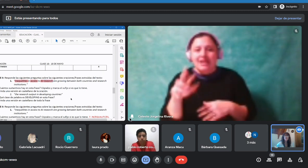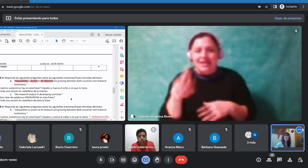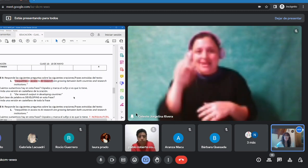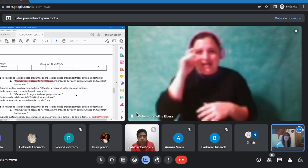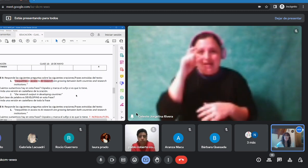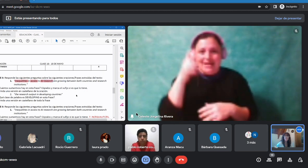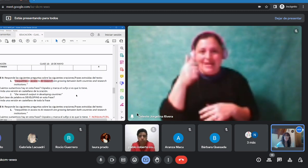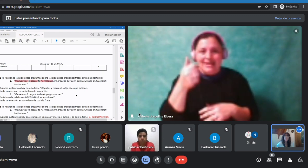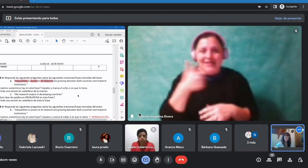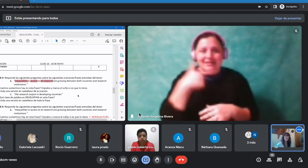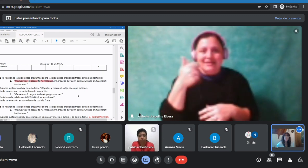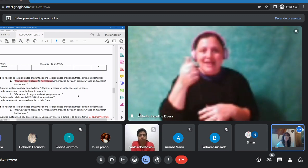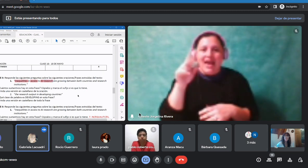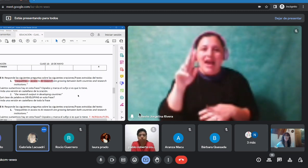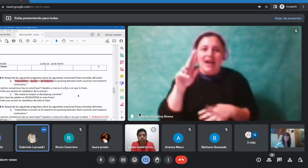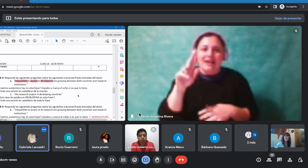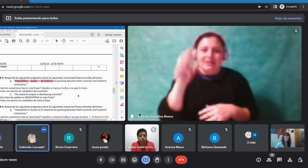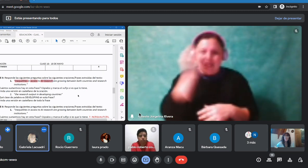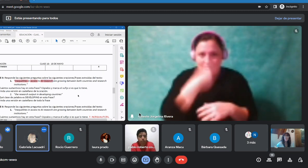research.